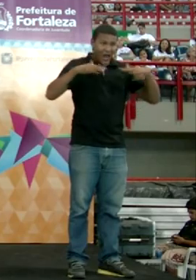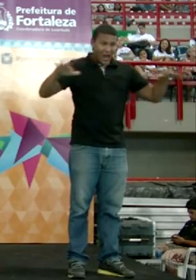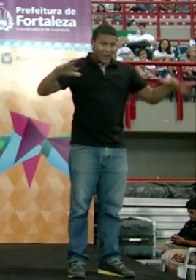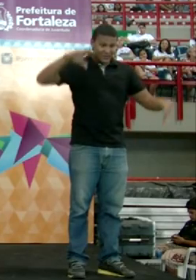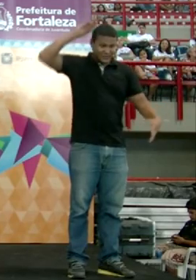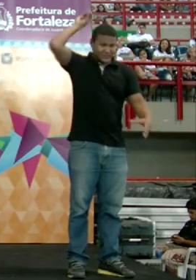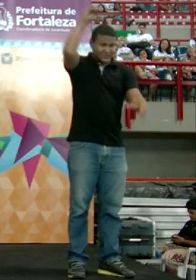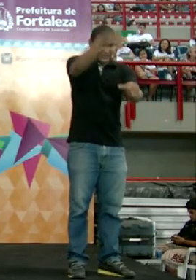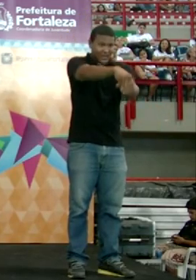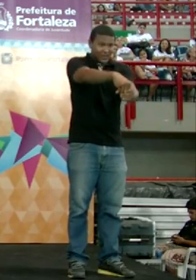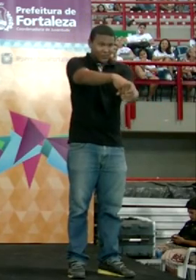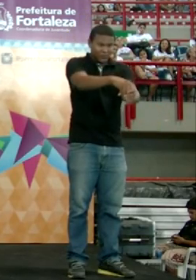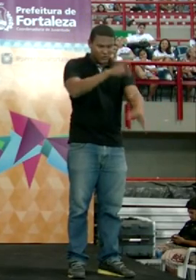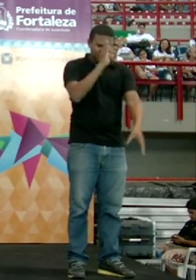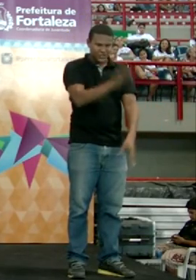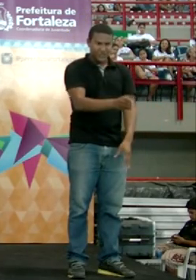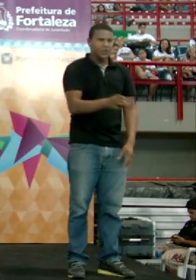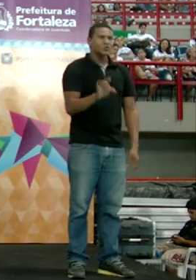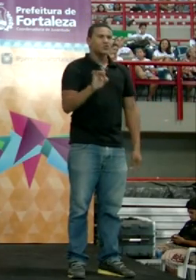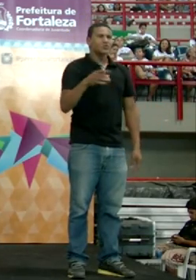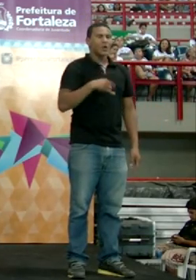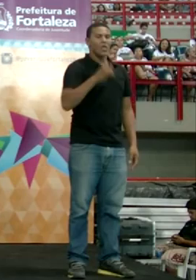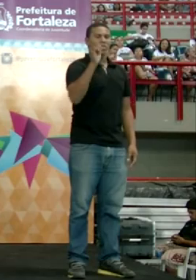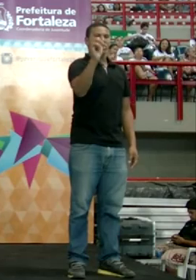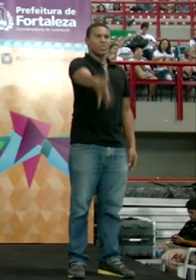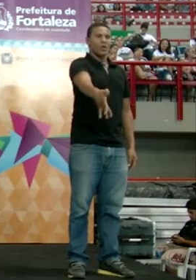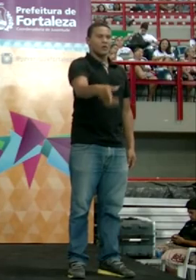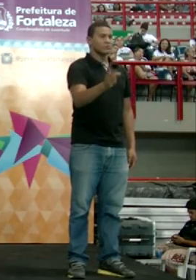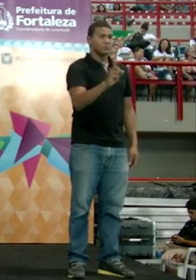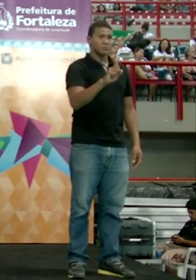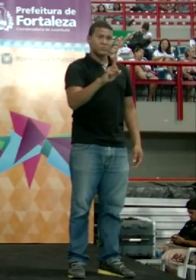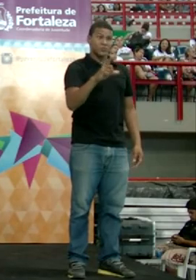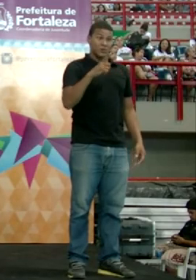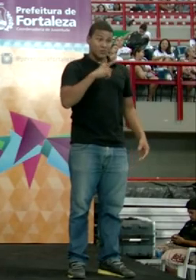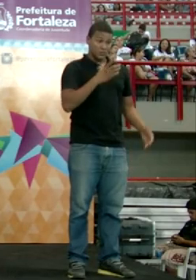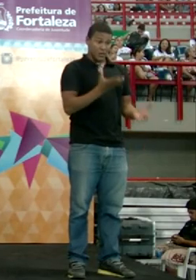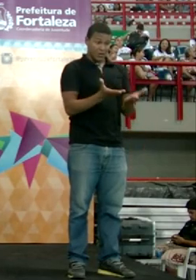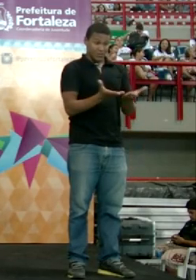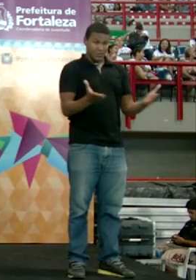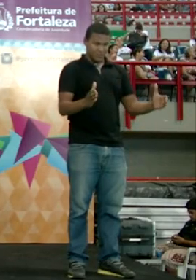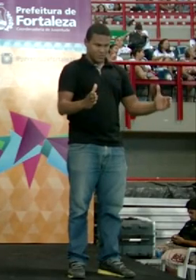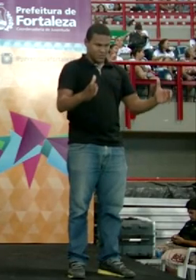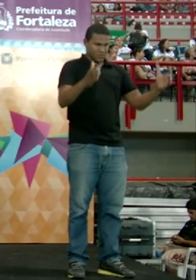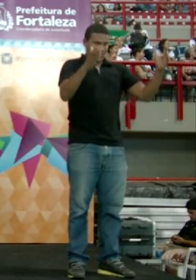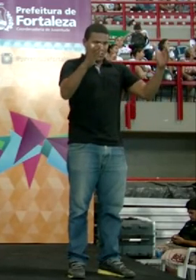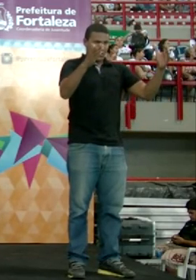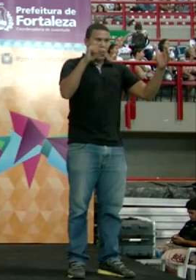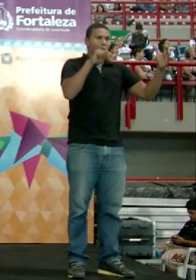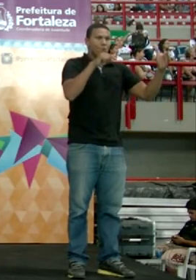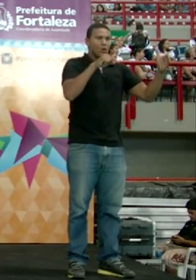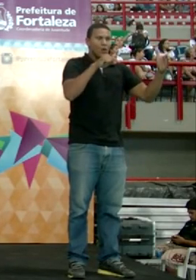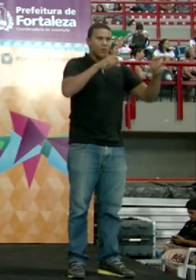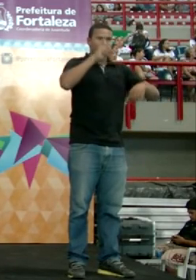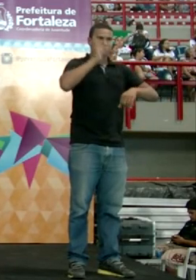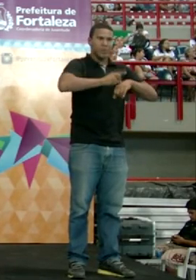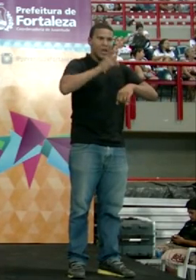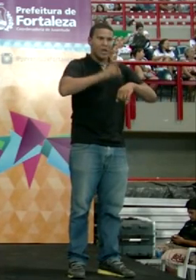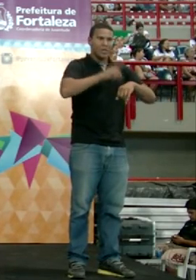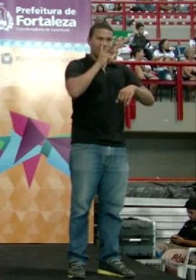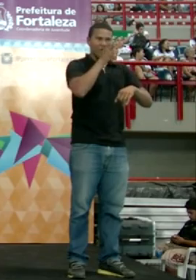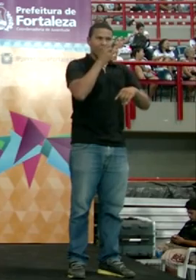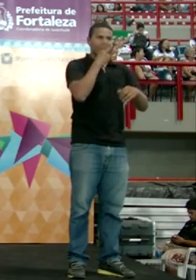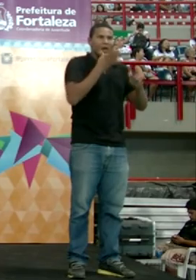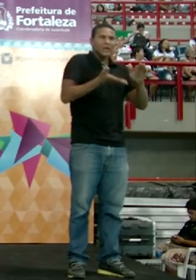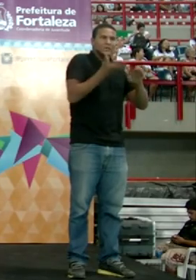armazenado nesses cilindros de concreto e é jogado no meio do oceano, como eu disse, ou enterrado. Evidentemente que há uma interferência